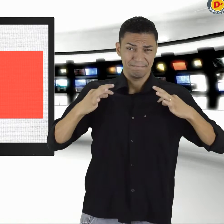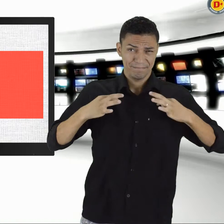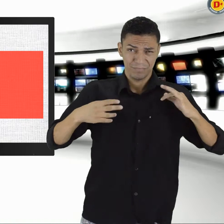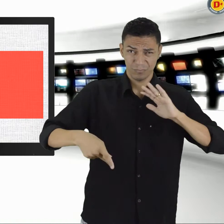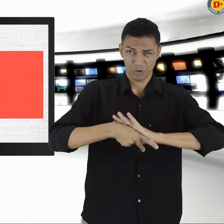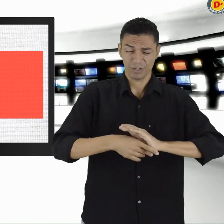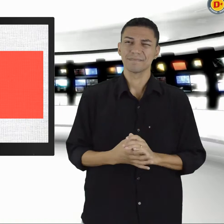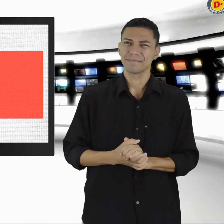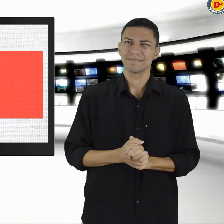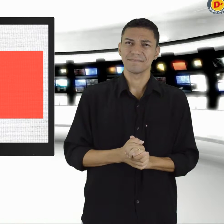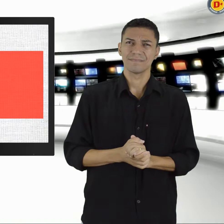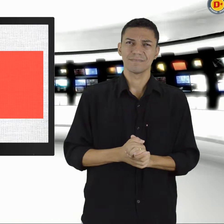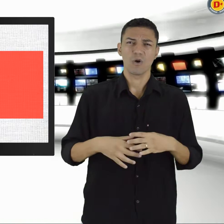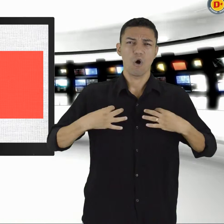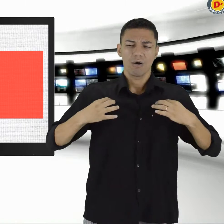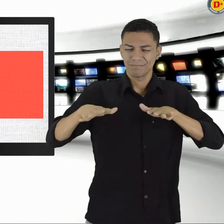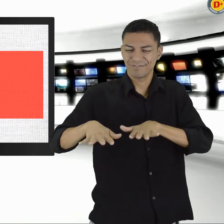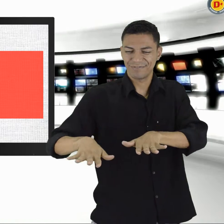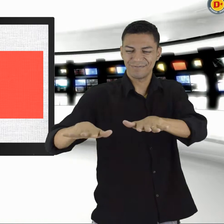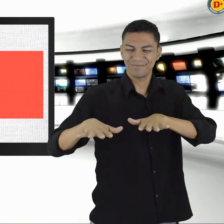Tecelagem, horta e jardinagem.